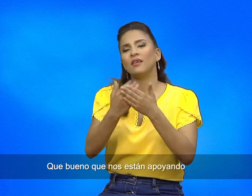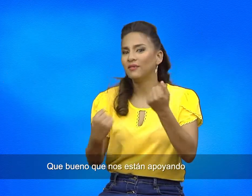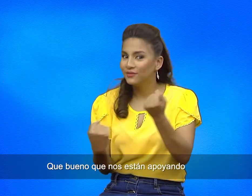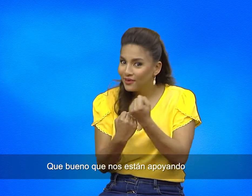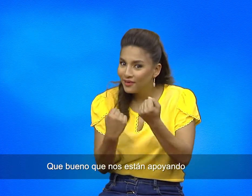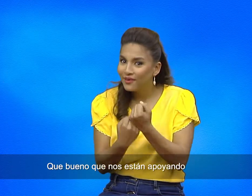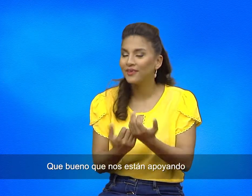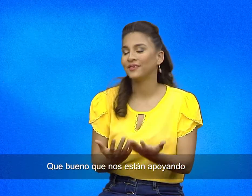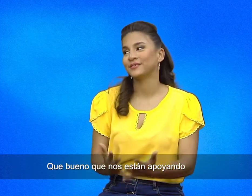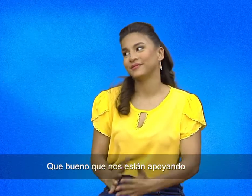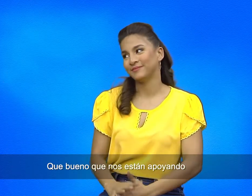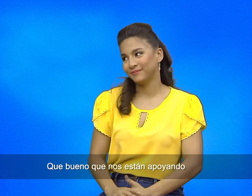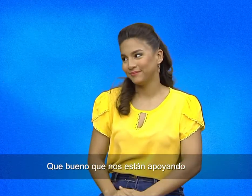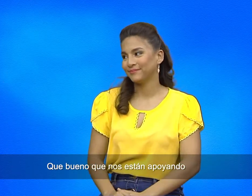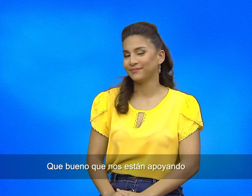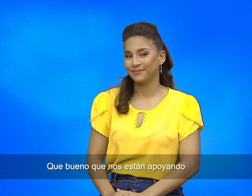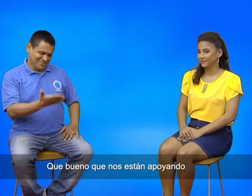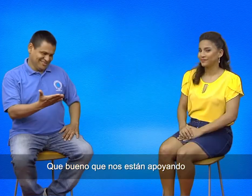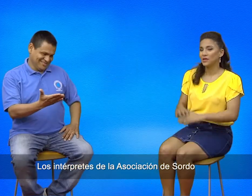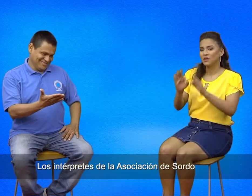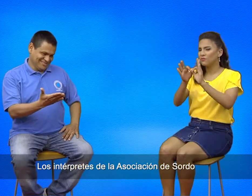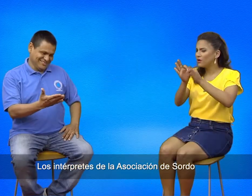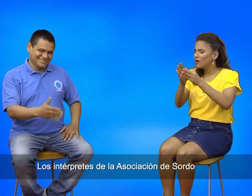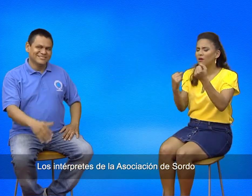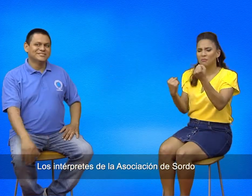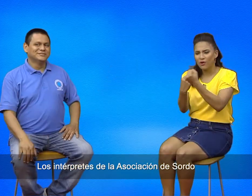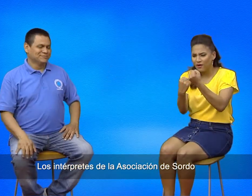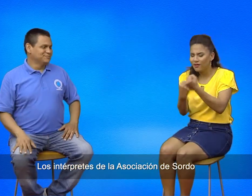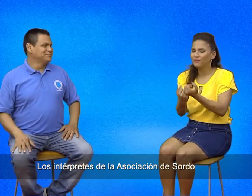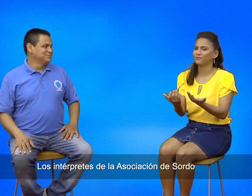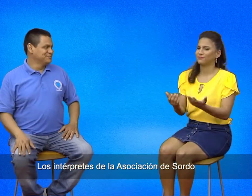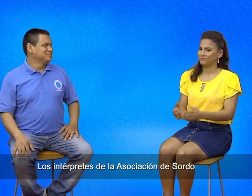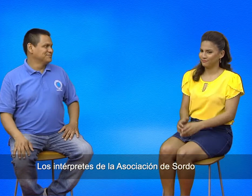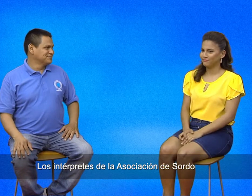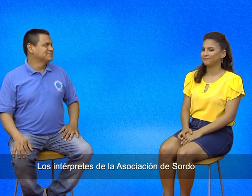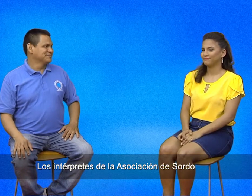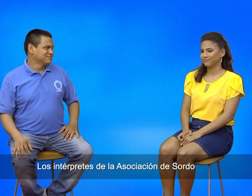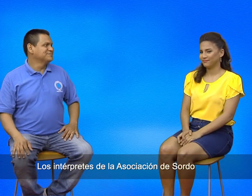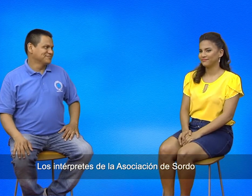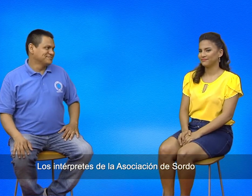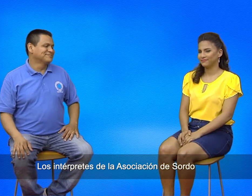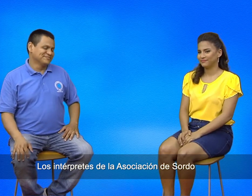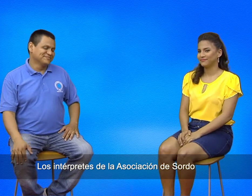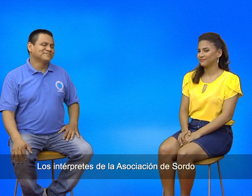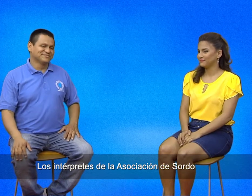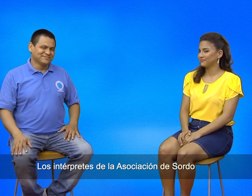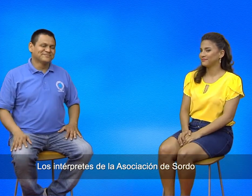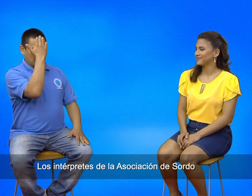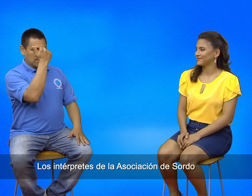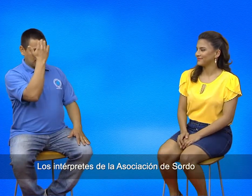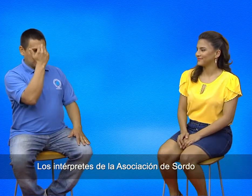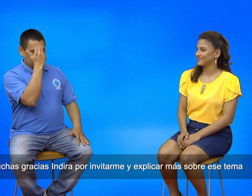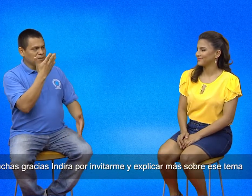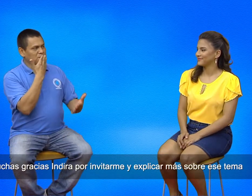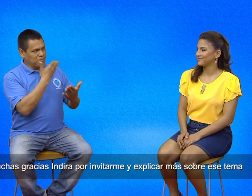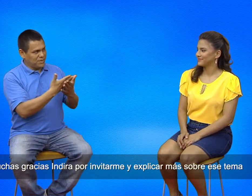qué bueno que nos están apoyando los intérpretes de la asociación de sordos muchas gracias